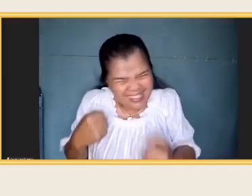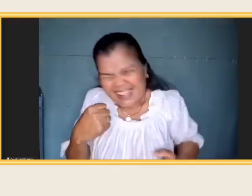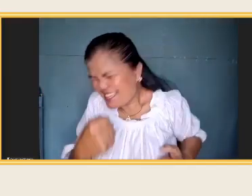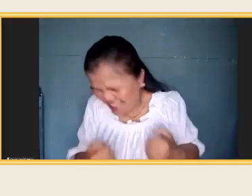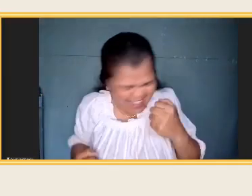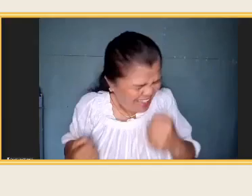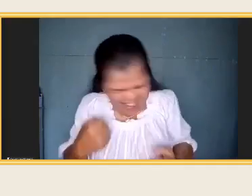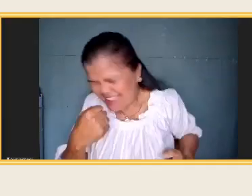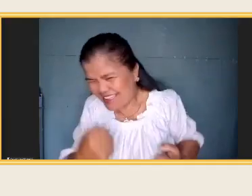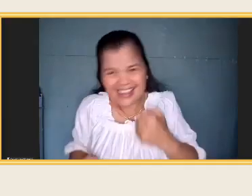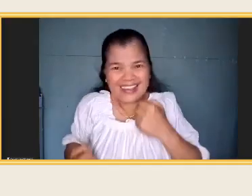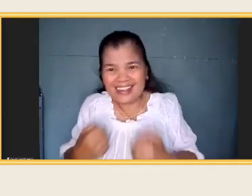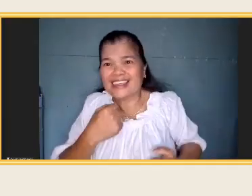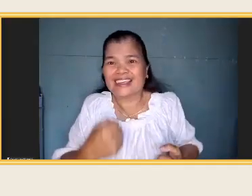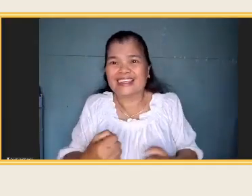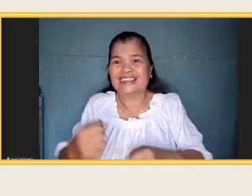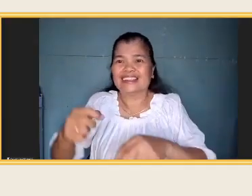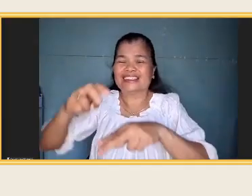run,